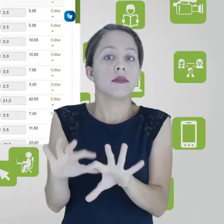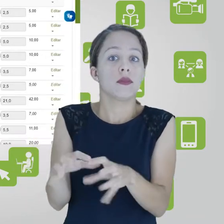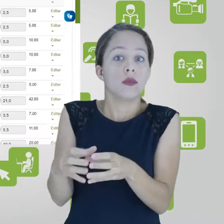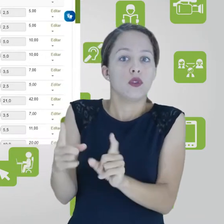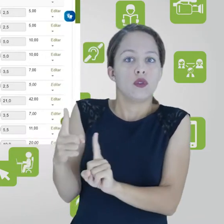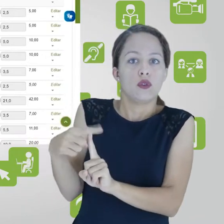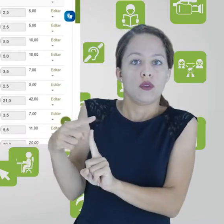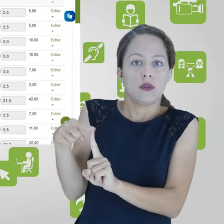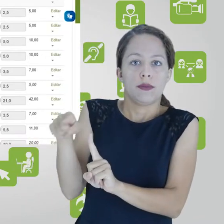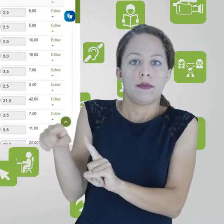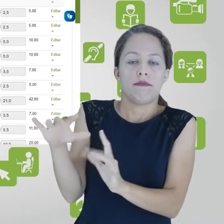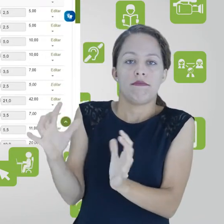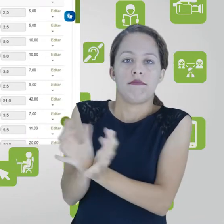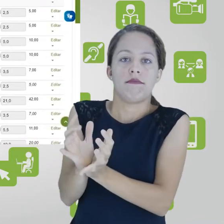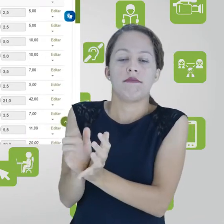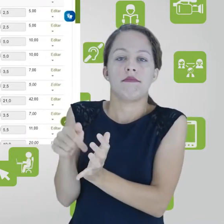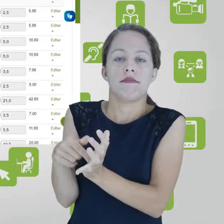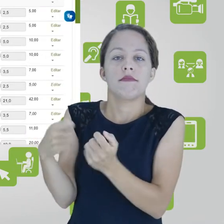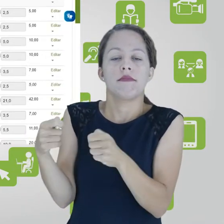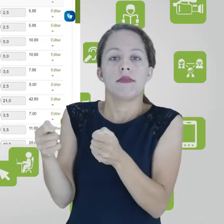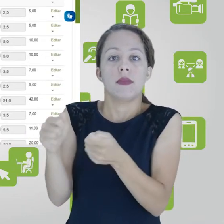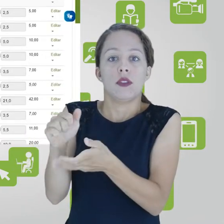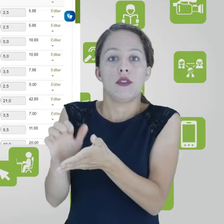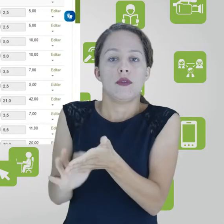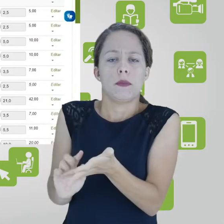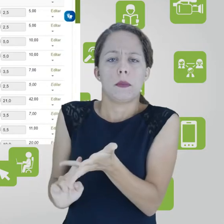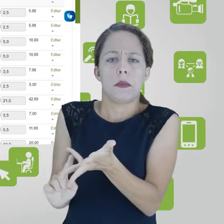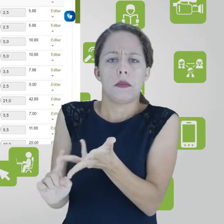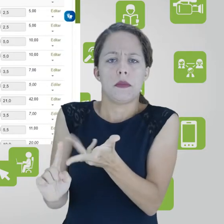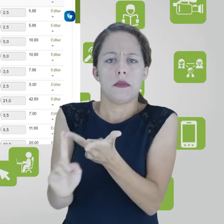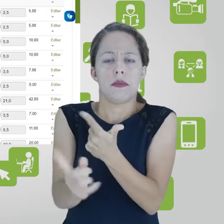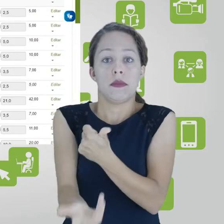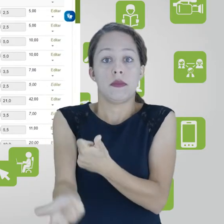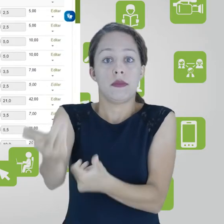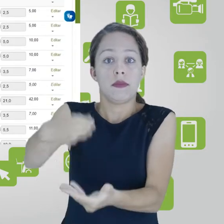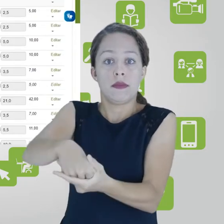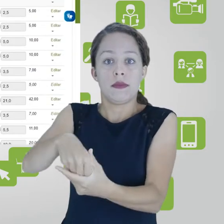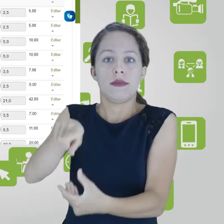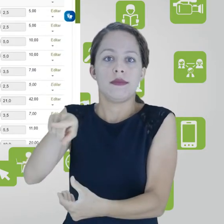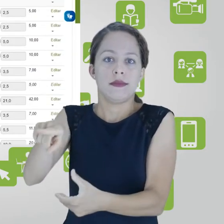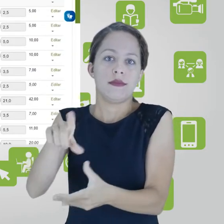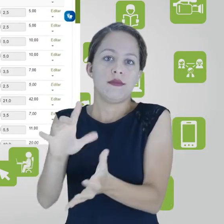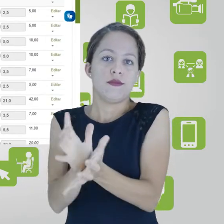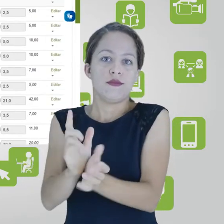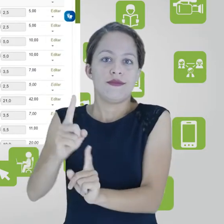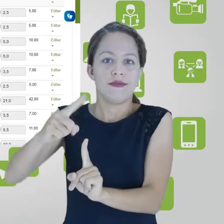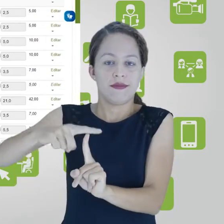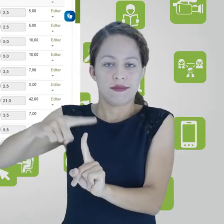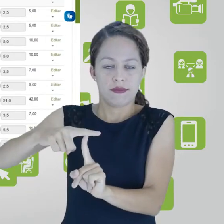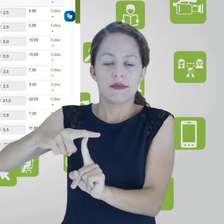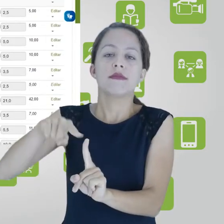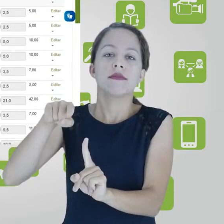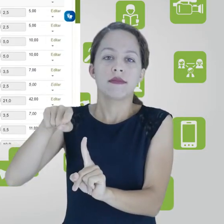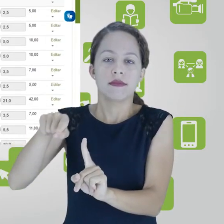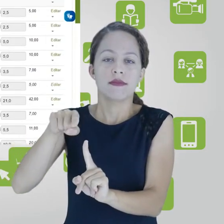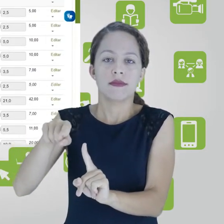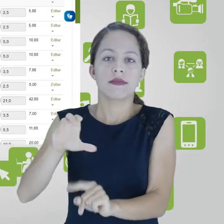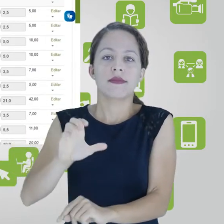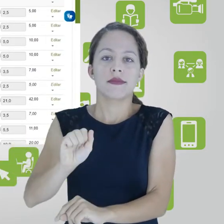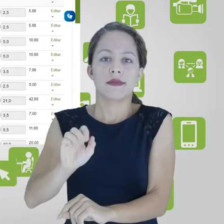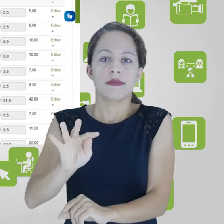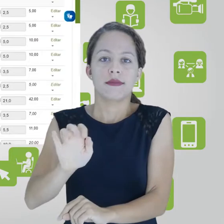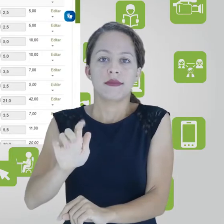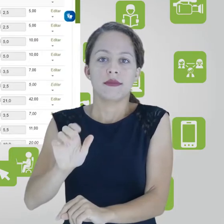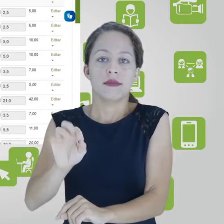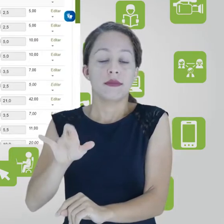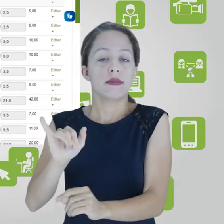uma categoria e colocar todas essas atividades dentro dessa categoria. Essa categoria vai